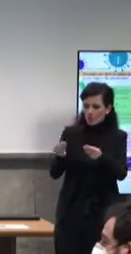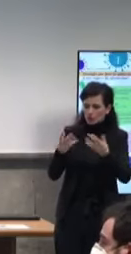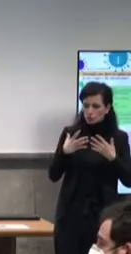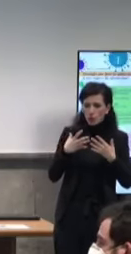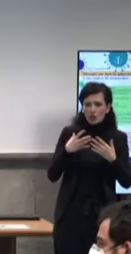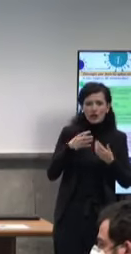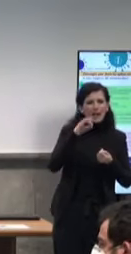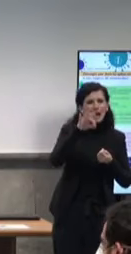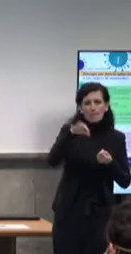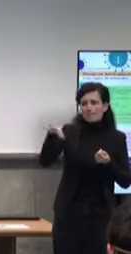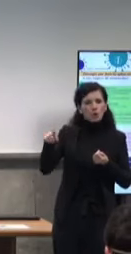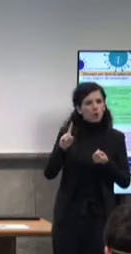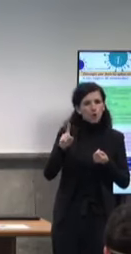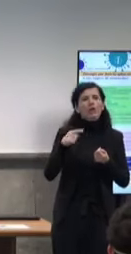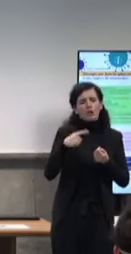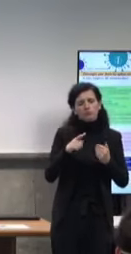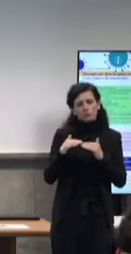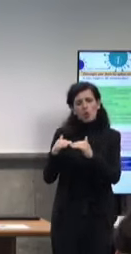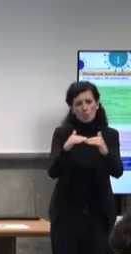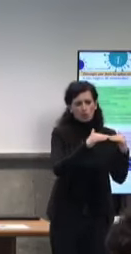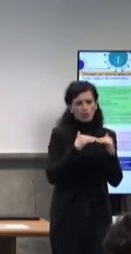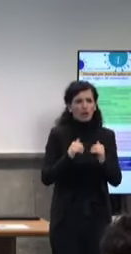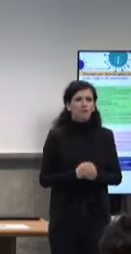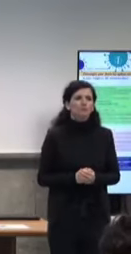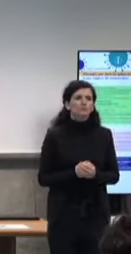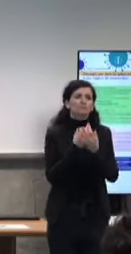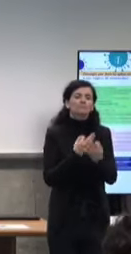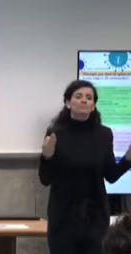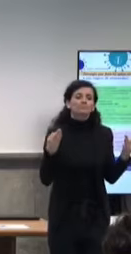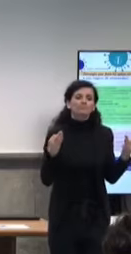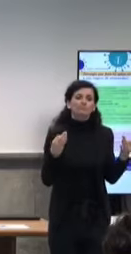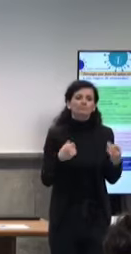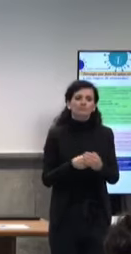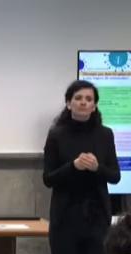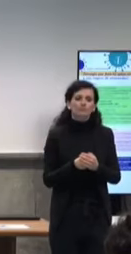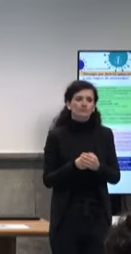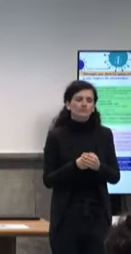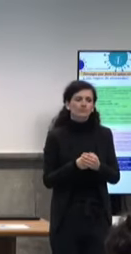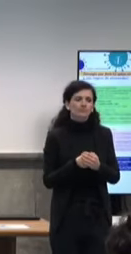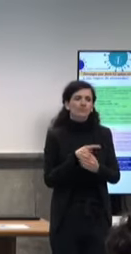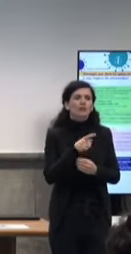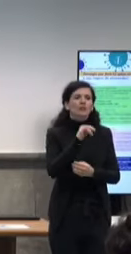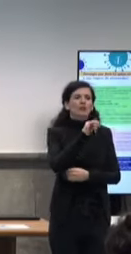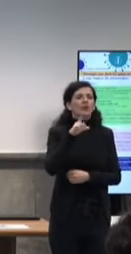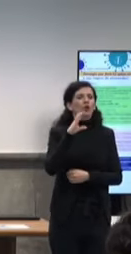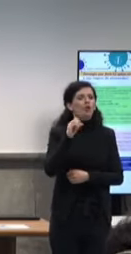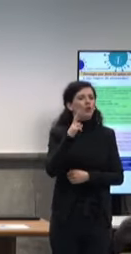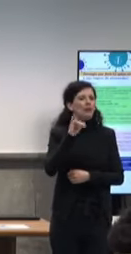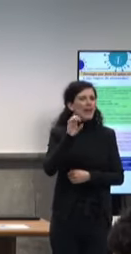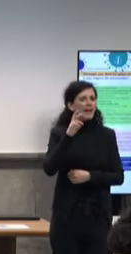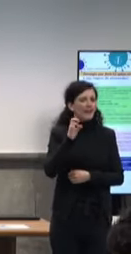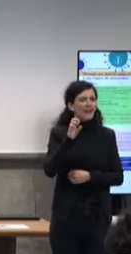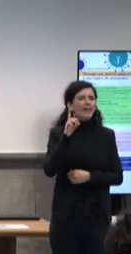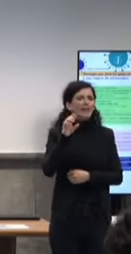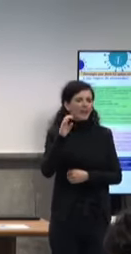un amo genita di riduzione non e grazie ad esso margherita de bac corriere della sera